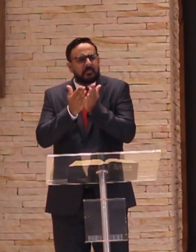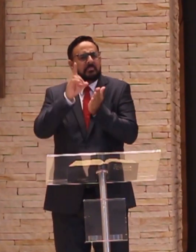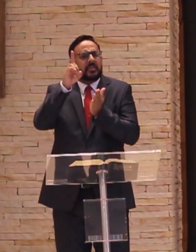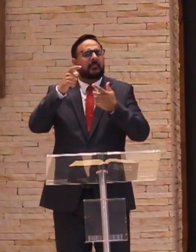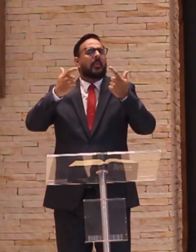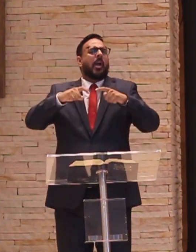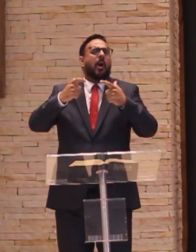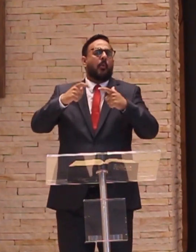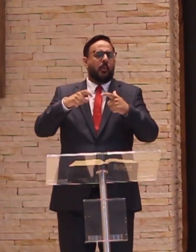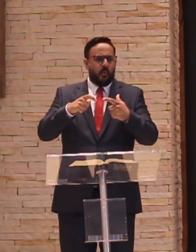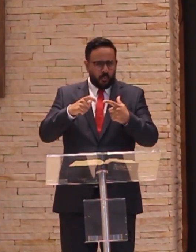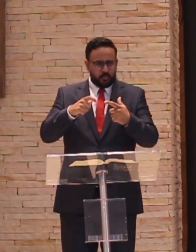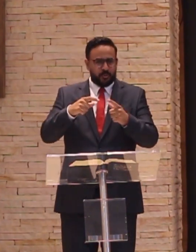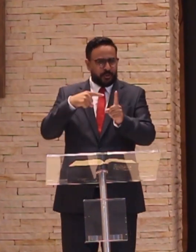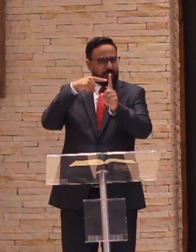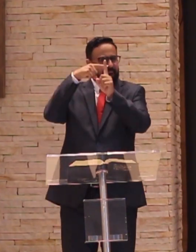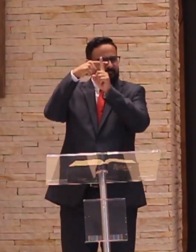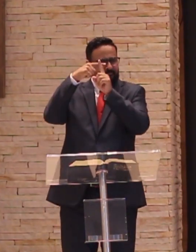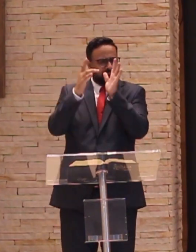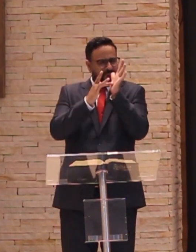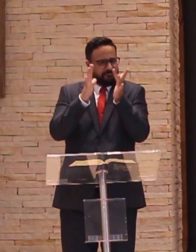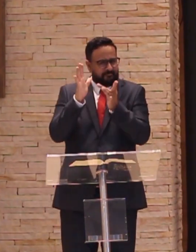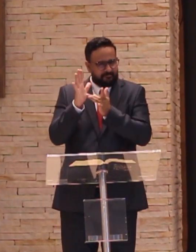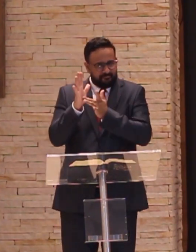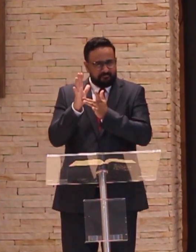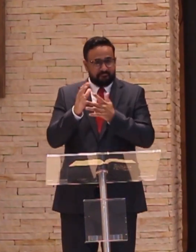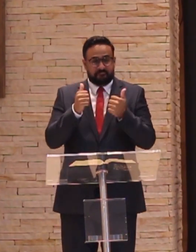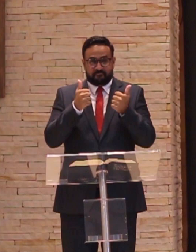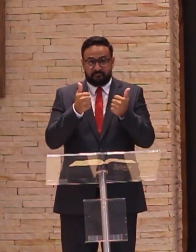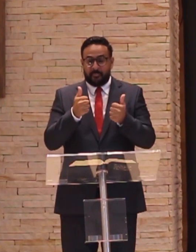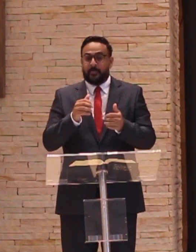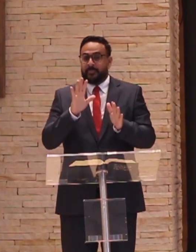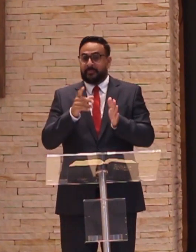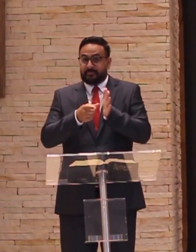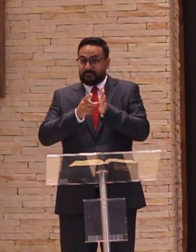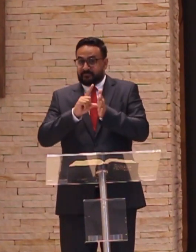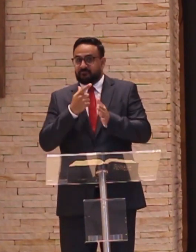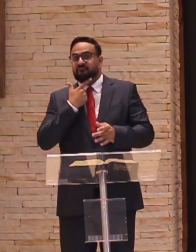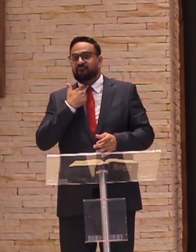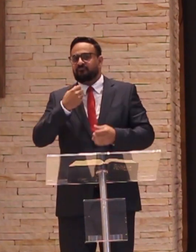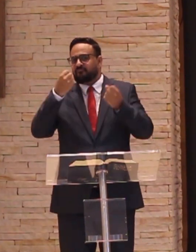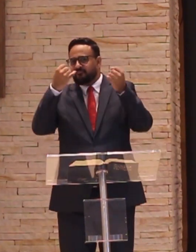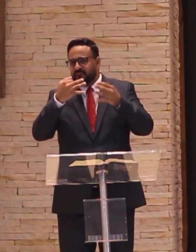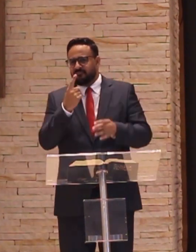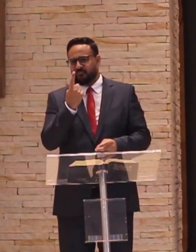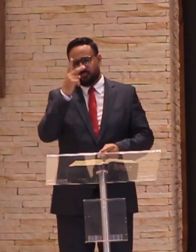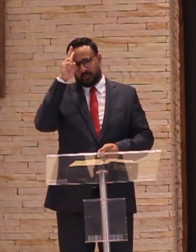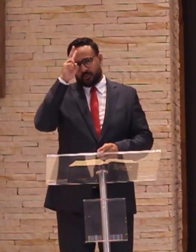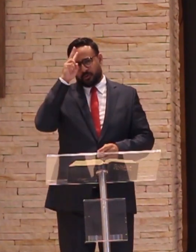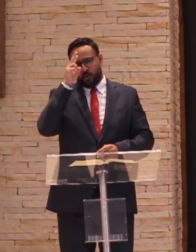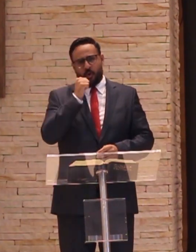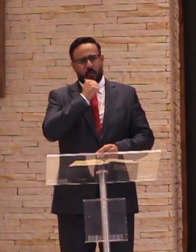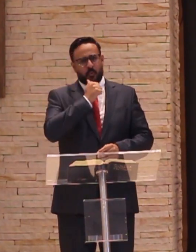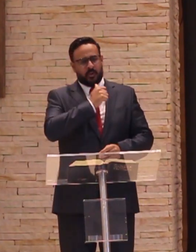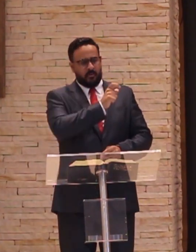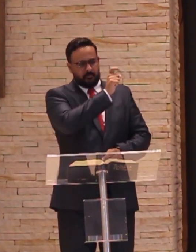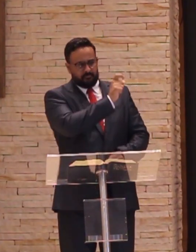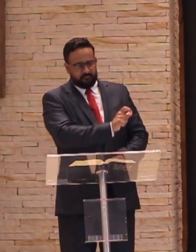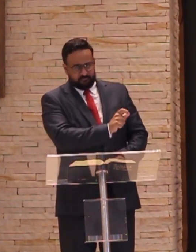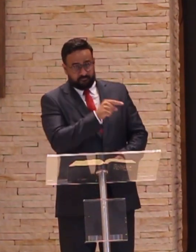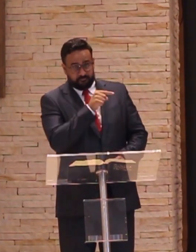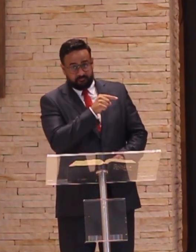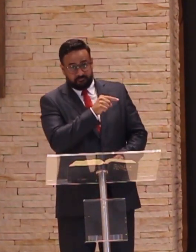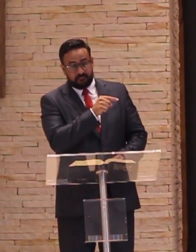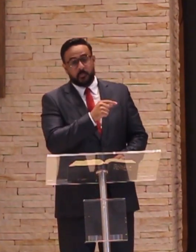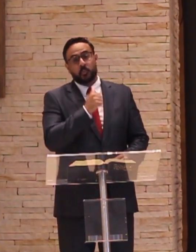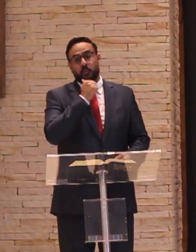queria dizer para você o porquê que fazemos a Semana Santa e qual o contexto bíblico que nós podemos usar para